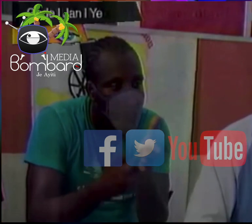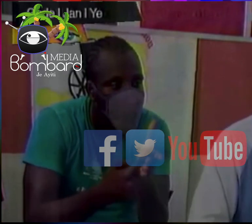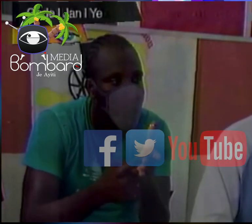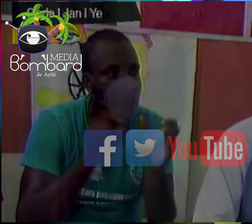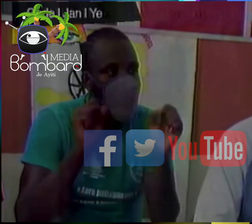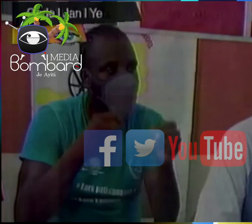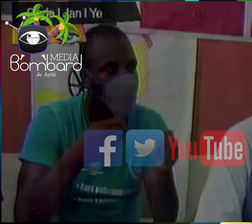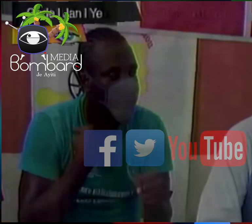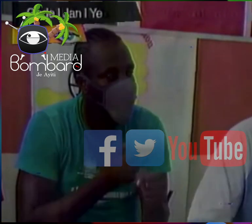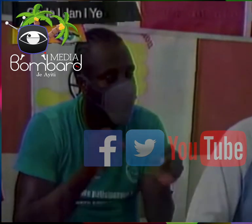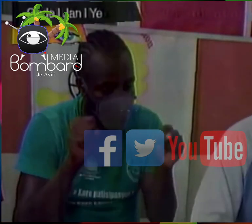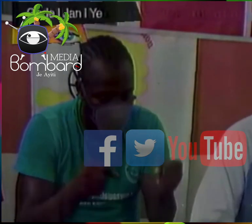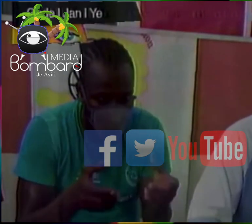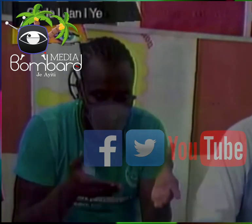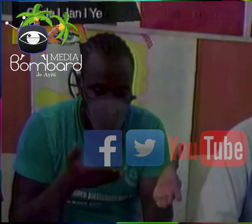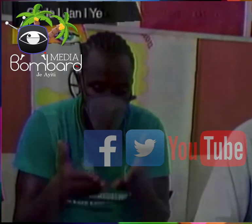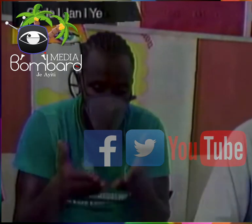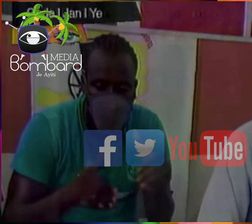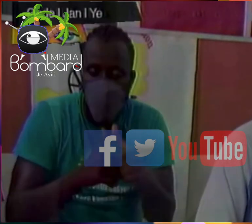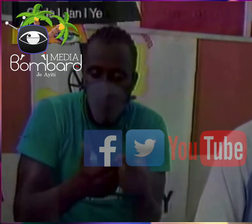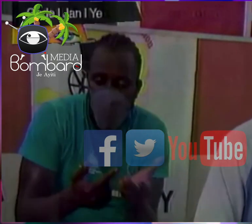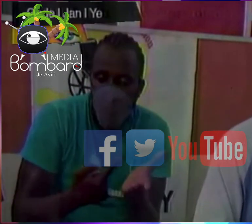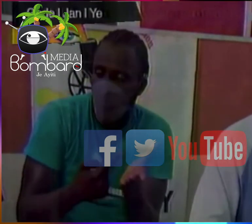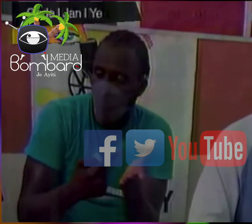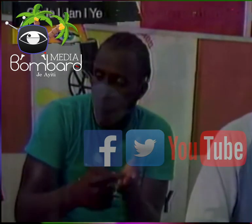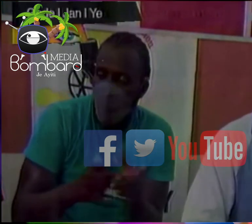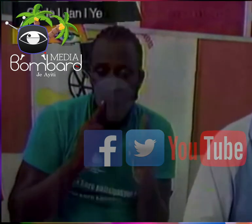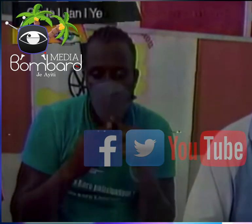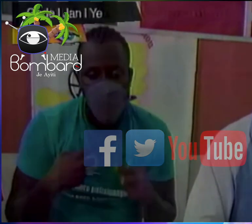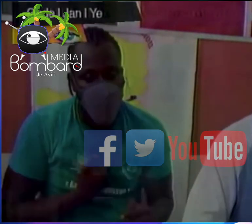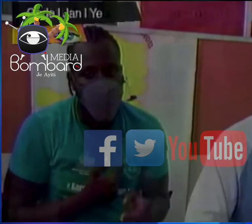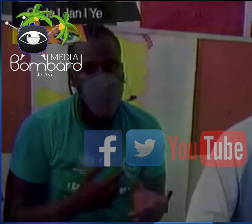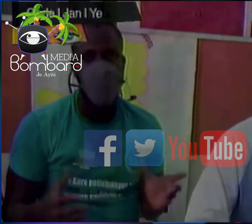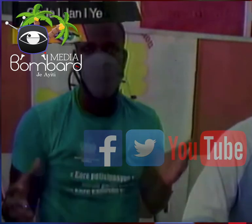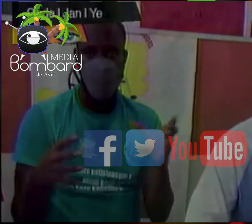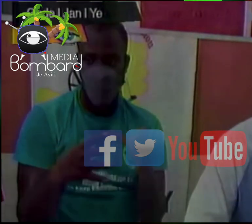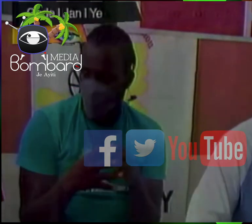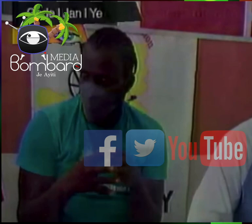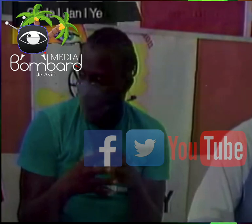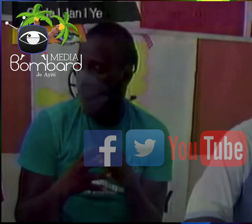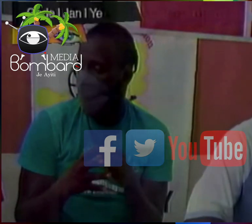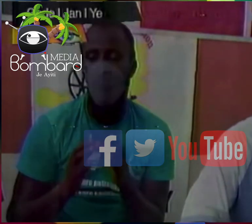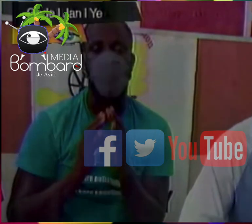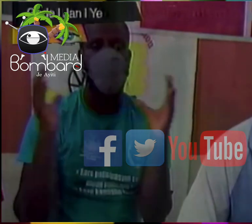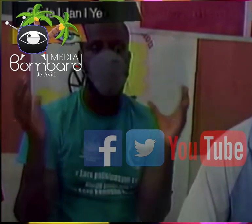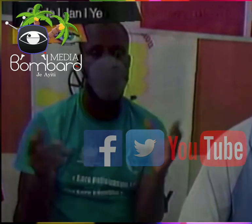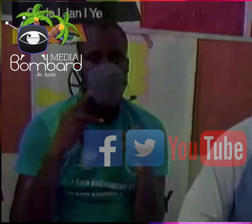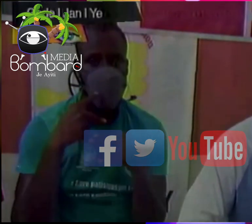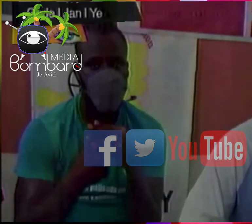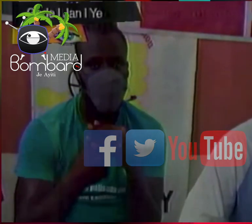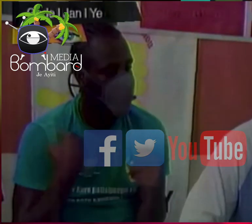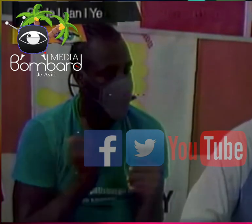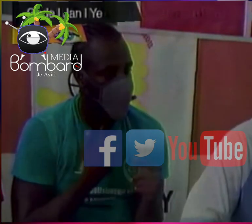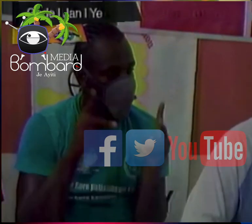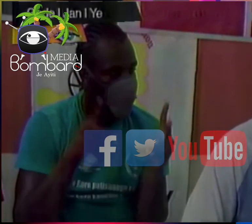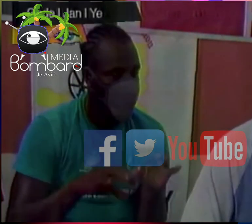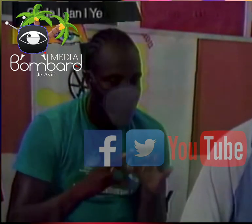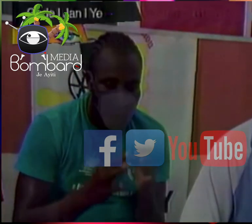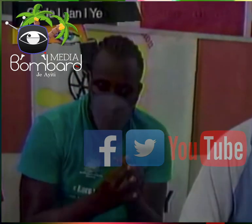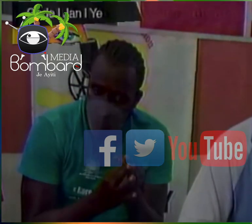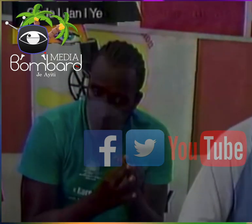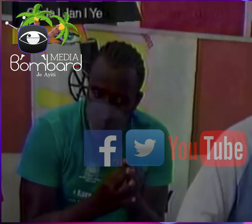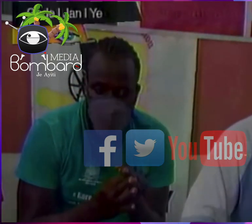pour nous apprendre à dire tout le genre d'actes de violence. Côté que nous, j'ai moyen de nous faire des problèmes avec personne, soit le monde, ni la population, ni